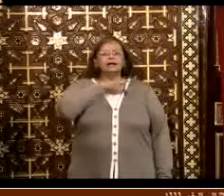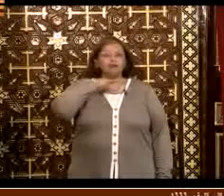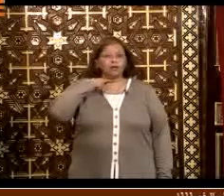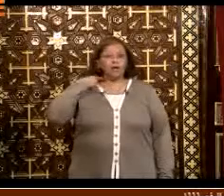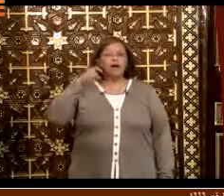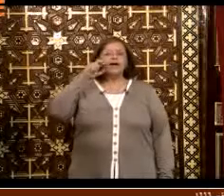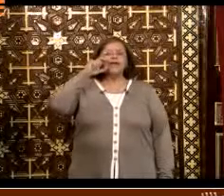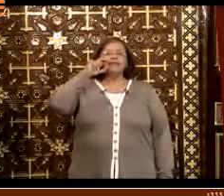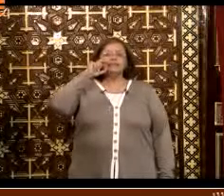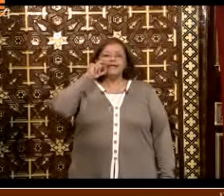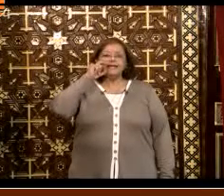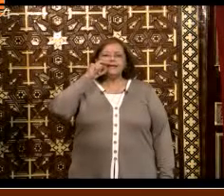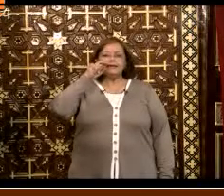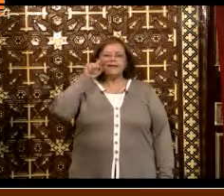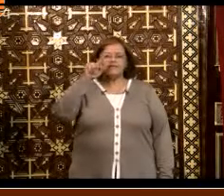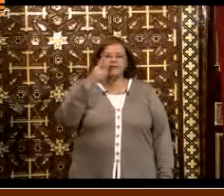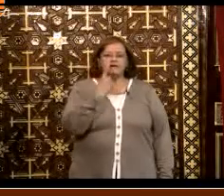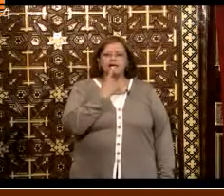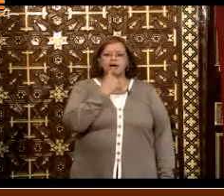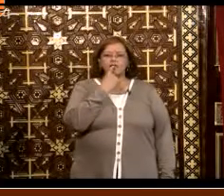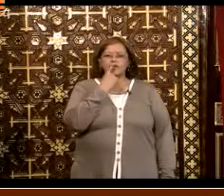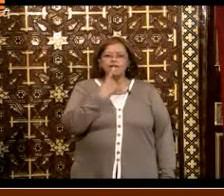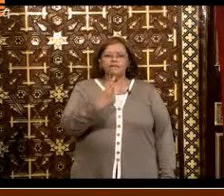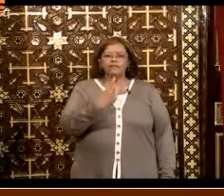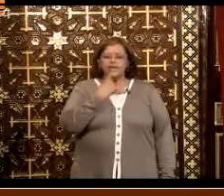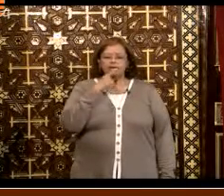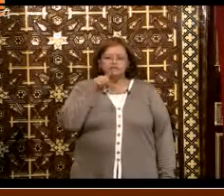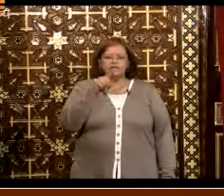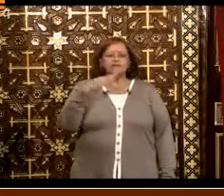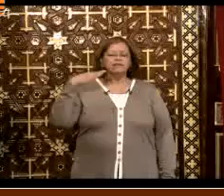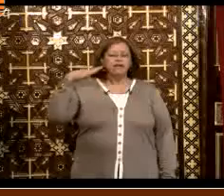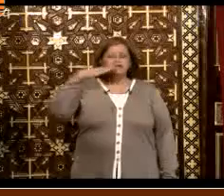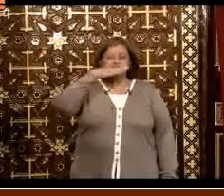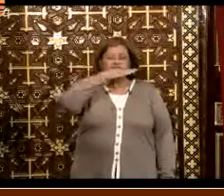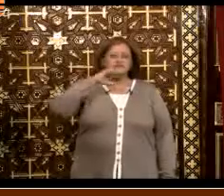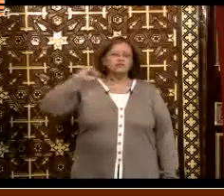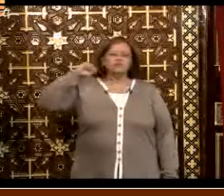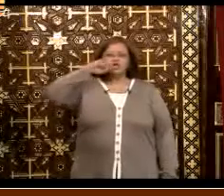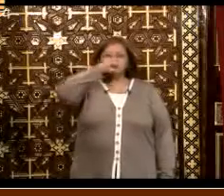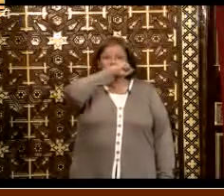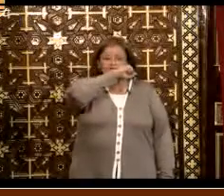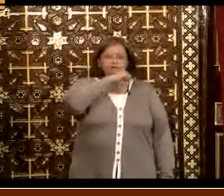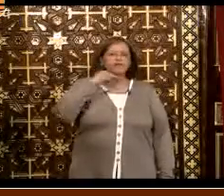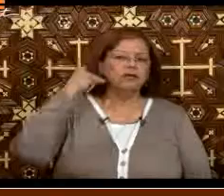خ د ذ ر ز س ش